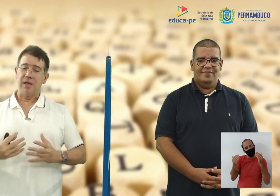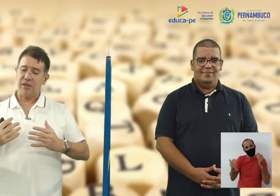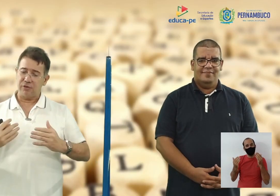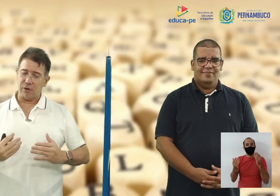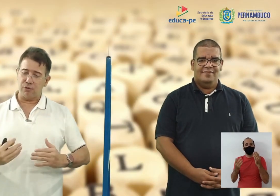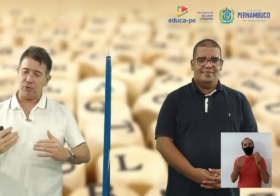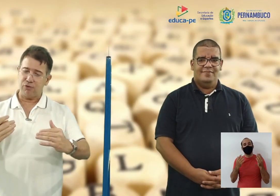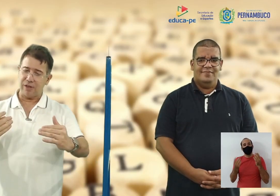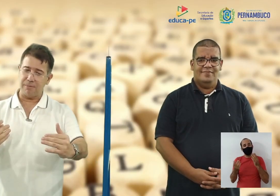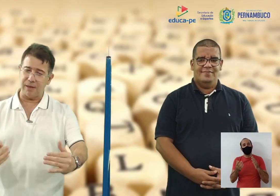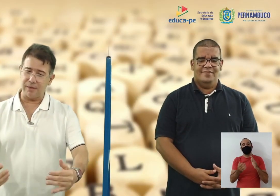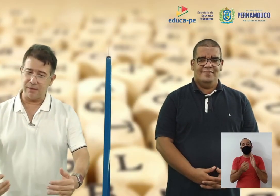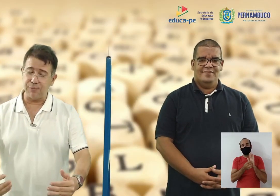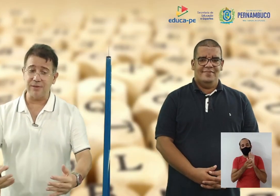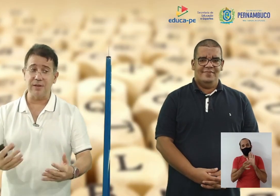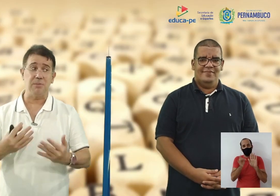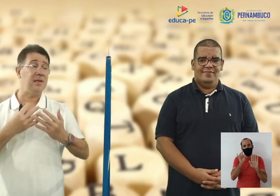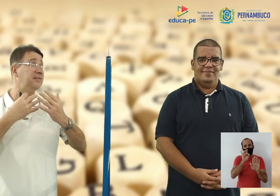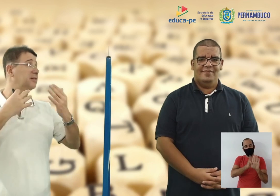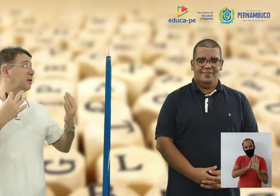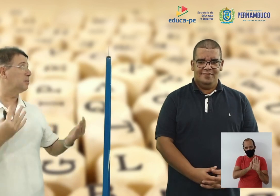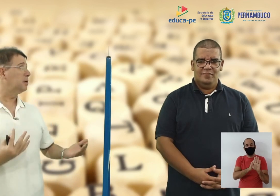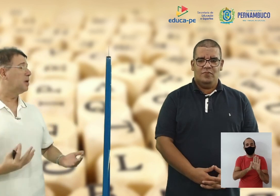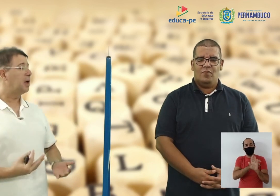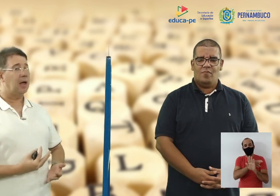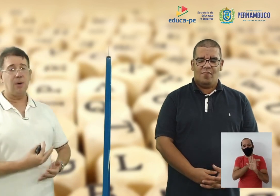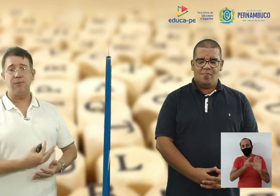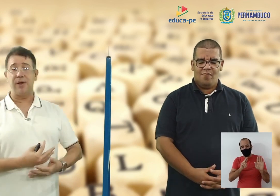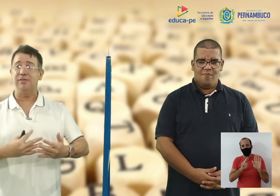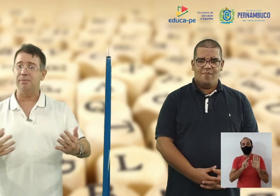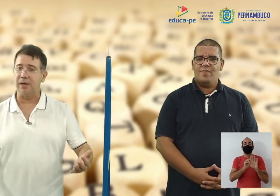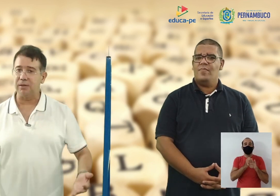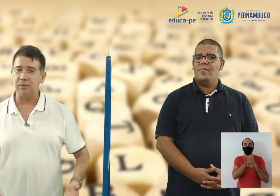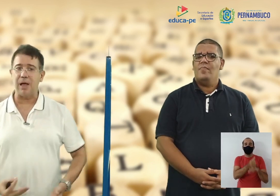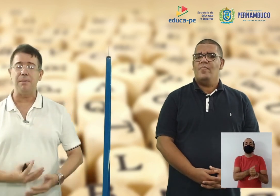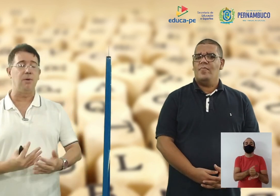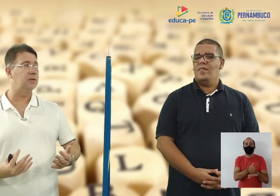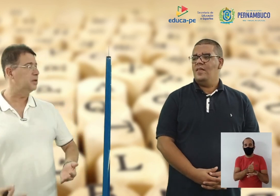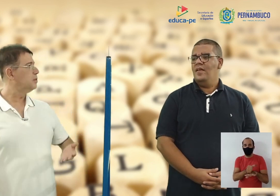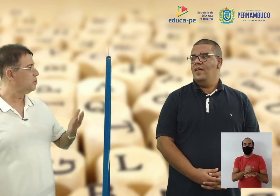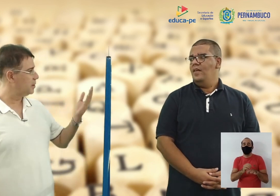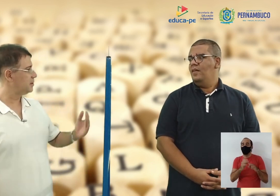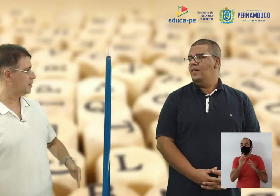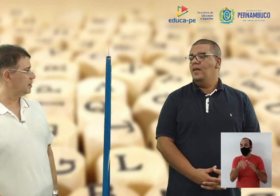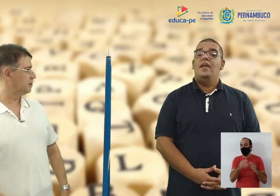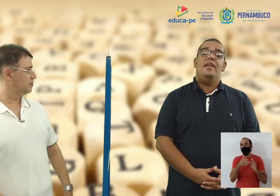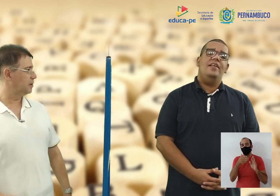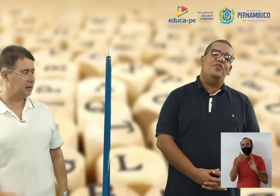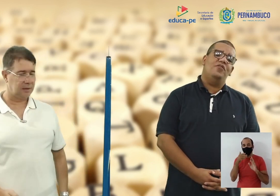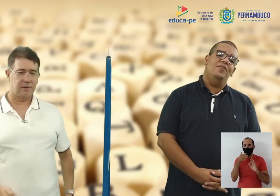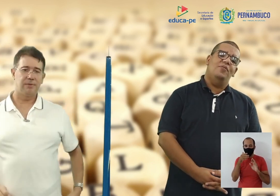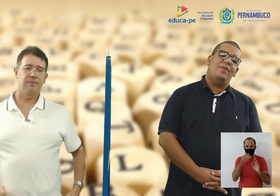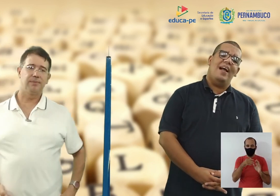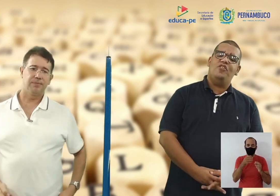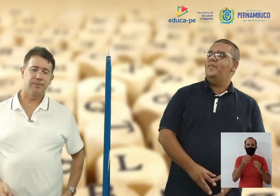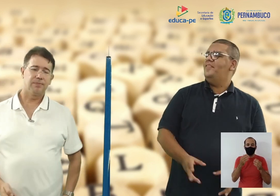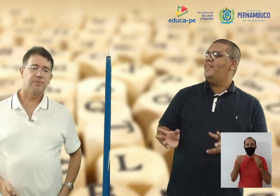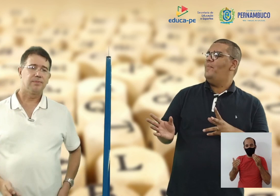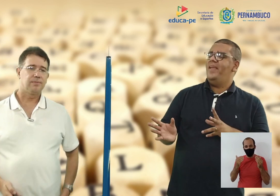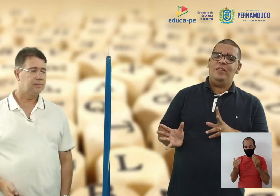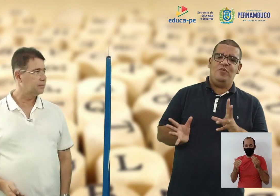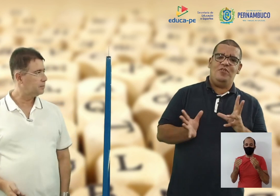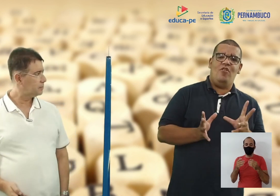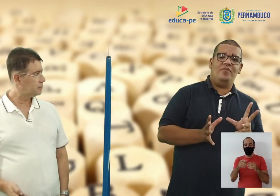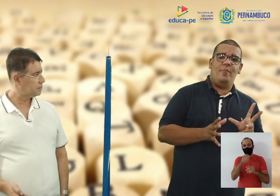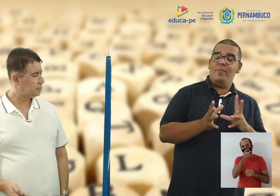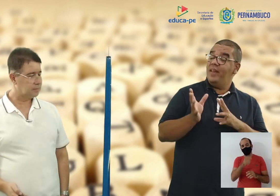poema estão justamente fazendo menção ao falecimento, à morte de um ente querido, não é? Isso. No caso